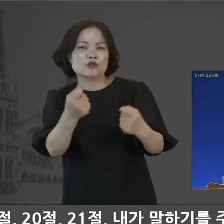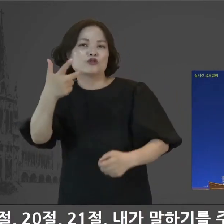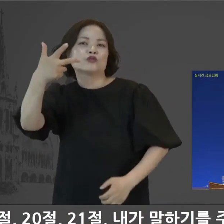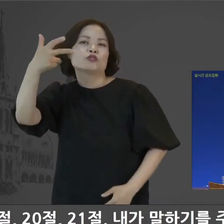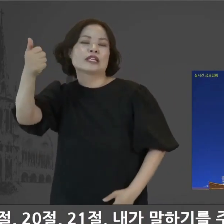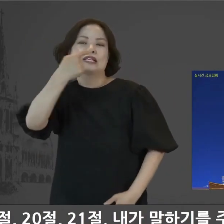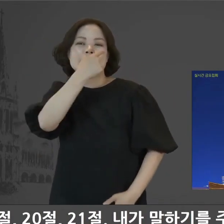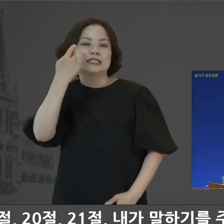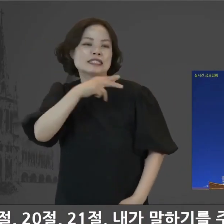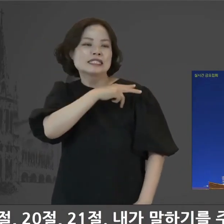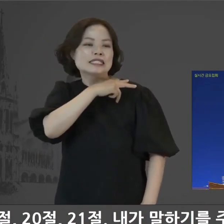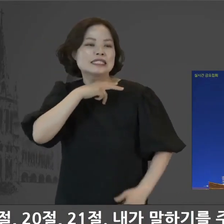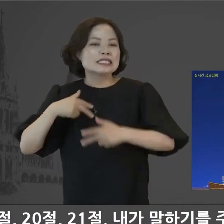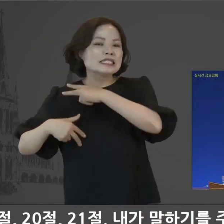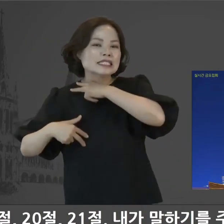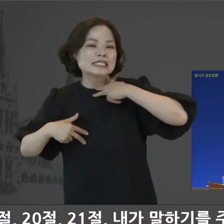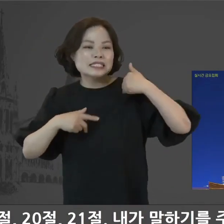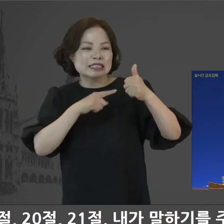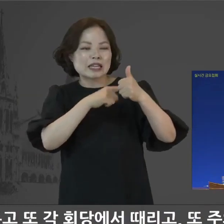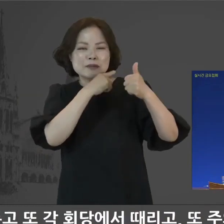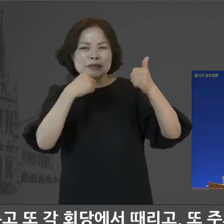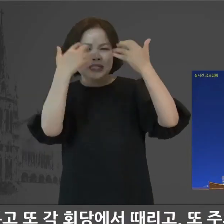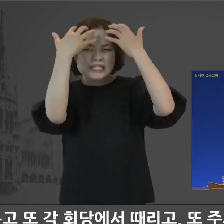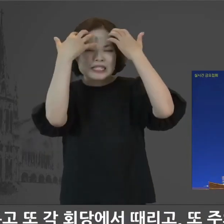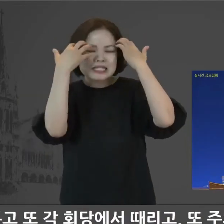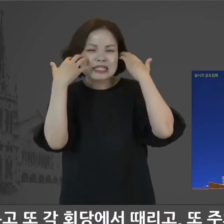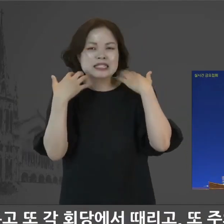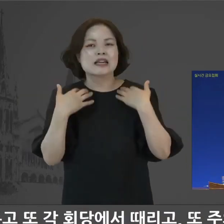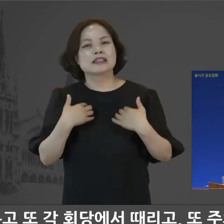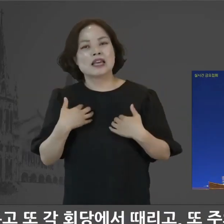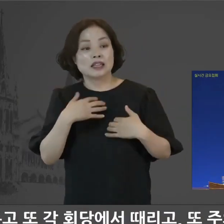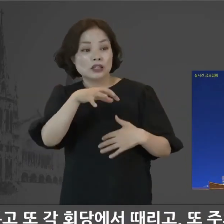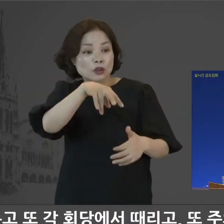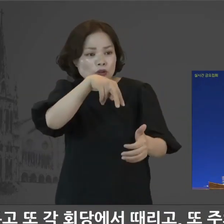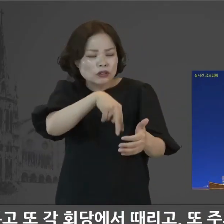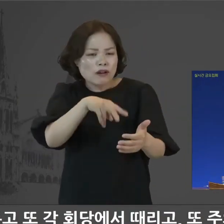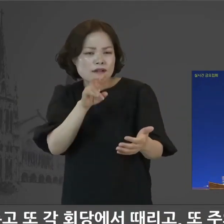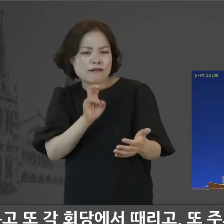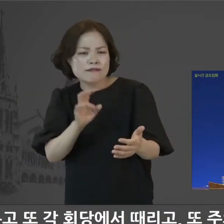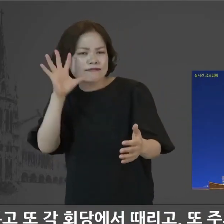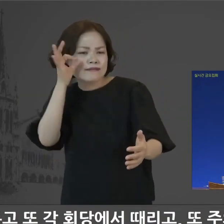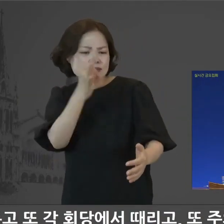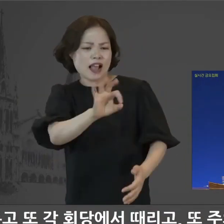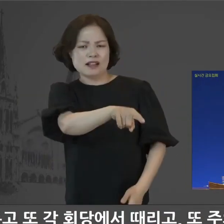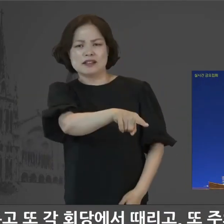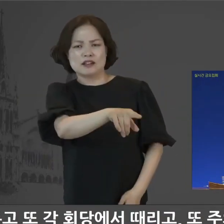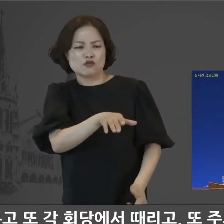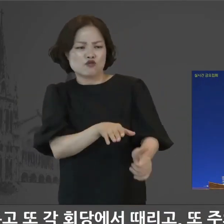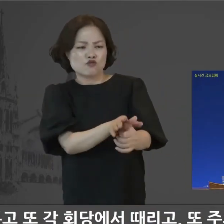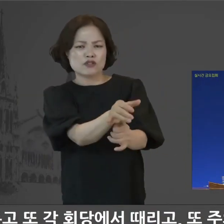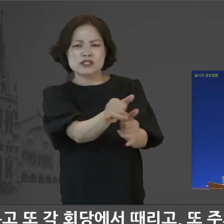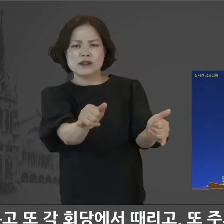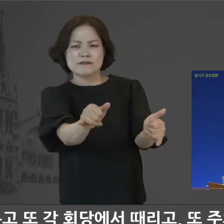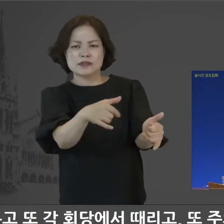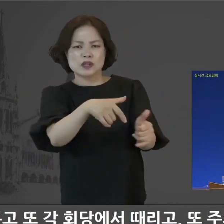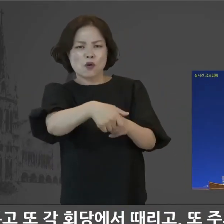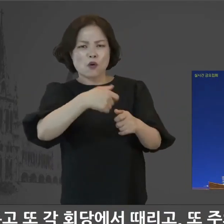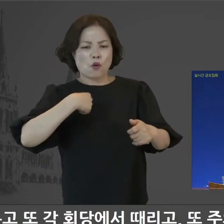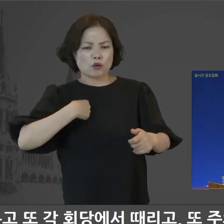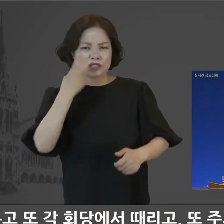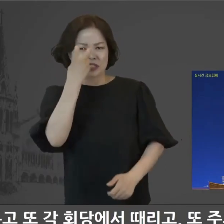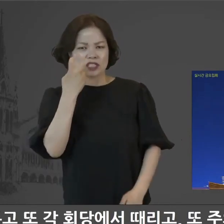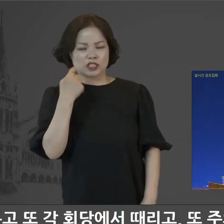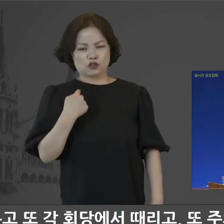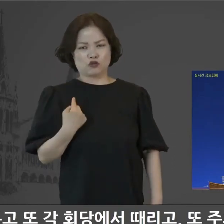주의 증인 스데반이 피를 흘릴 때 내가 곁에 서서 찬성하고 그 죽이는 사람들의 옷을 지키는